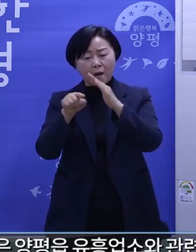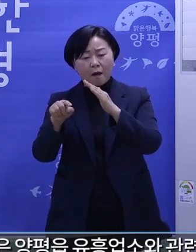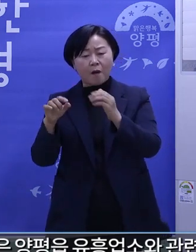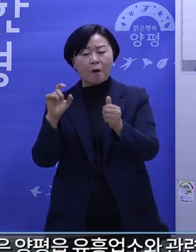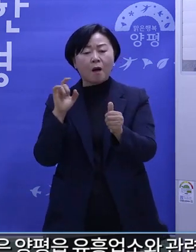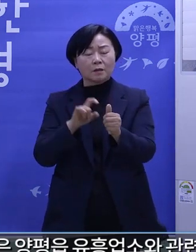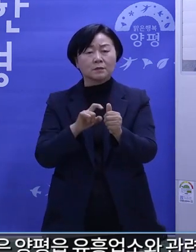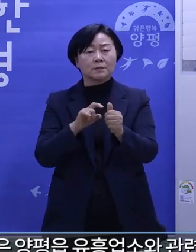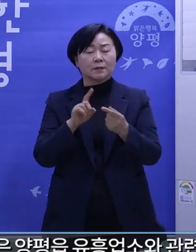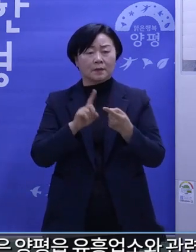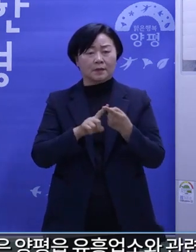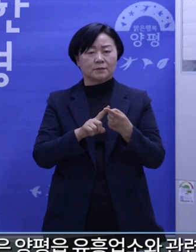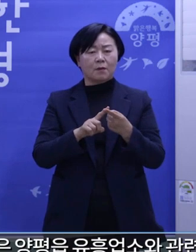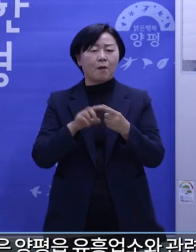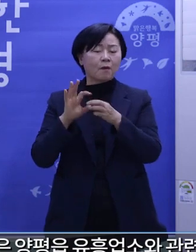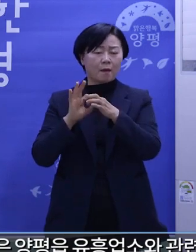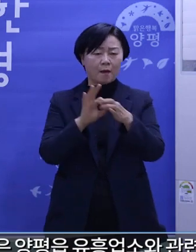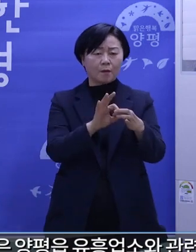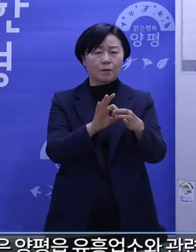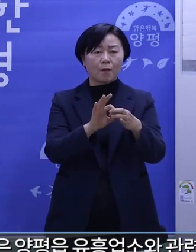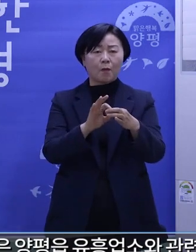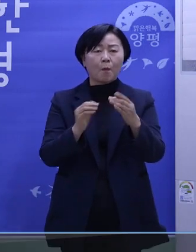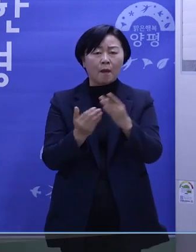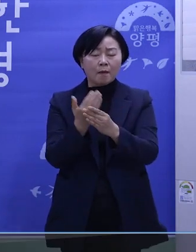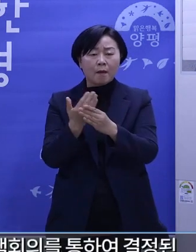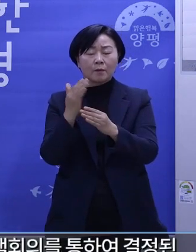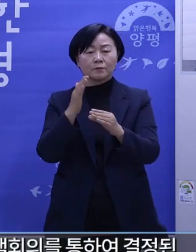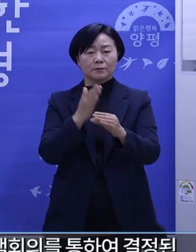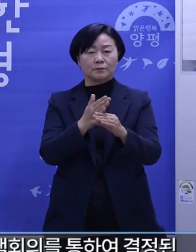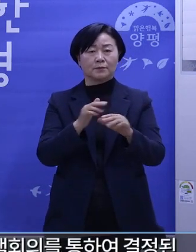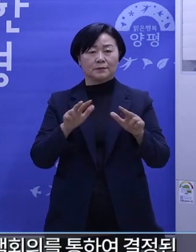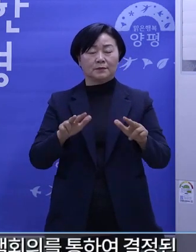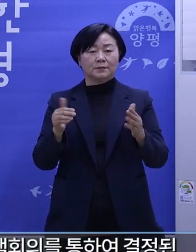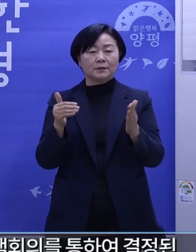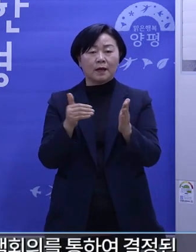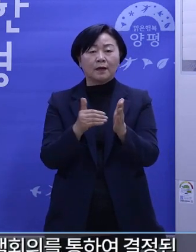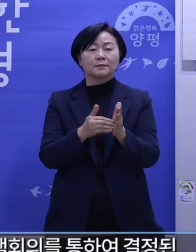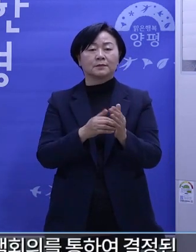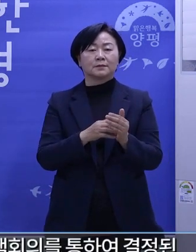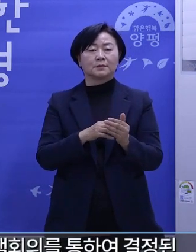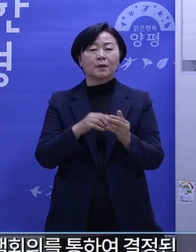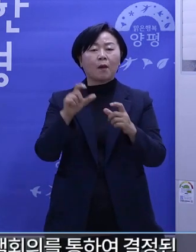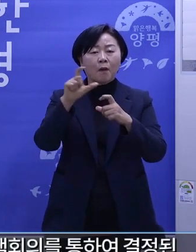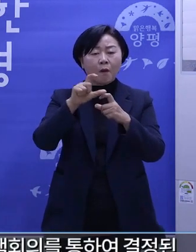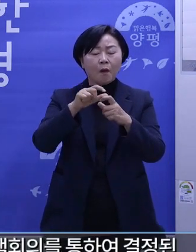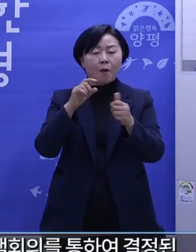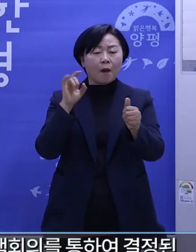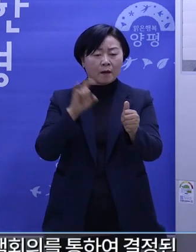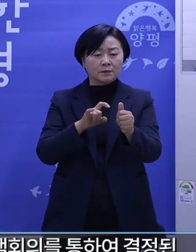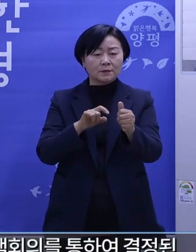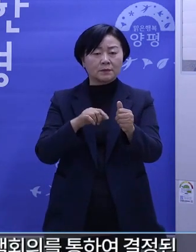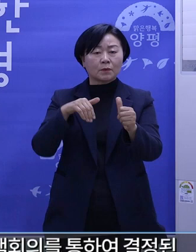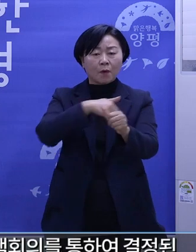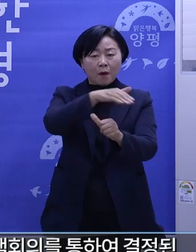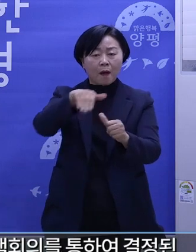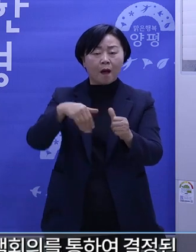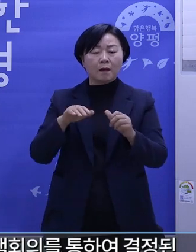확진자가 지속적으로 증가하고 있는 상황으로 현재까지 우리 군의 추가 확진 현황과